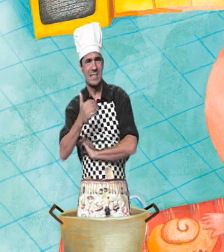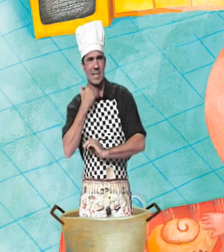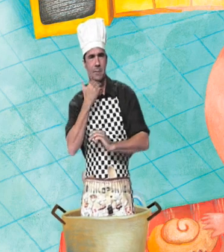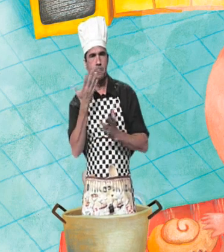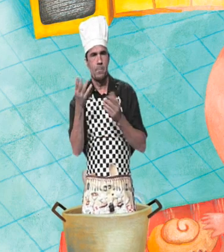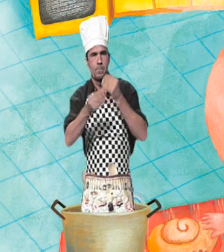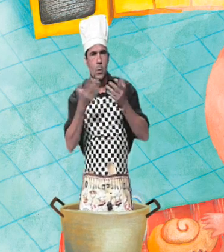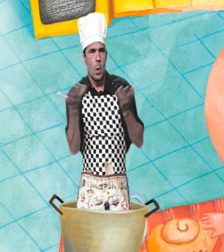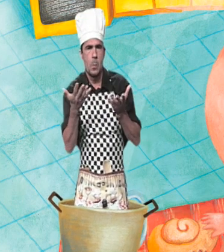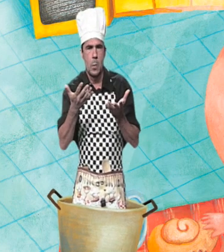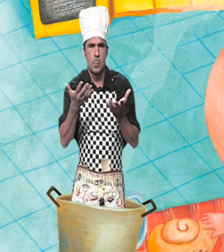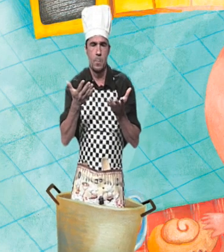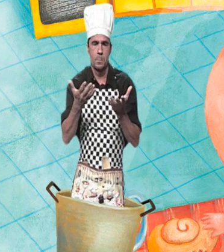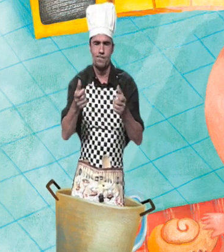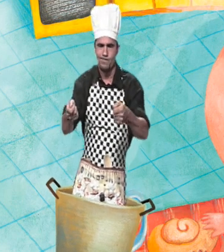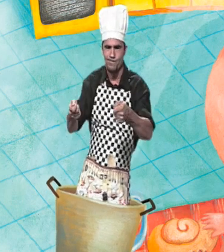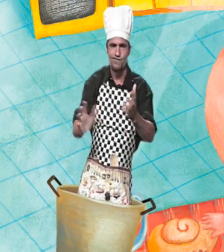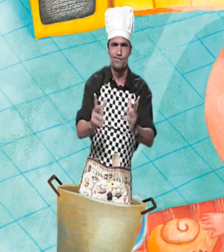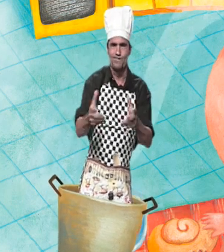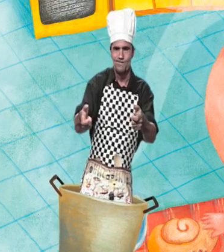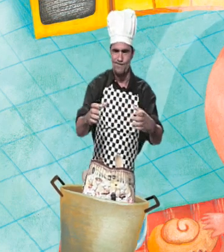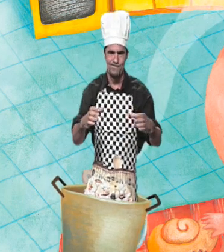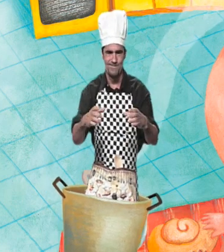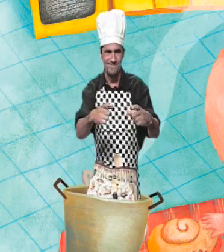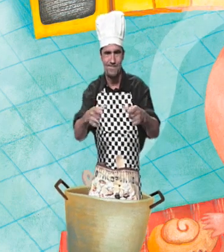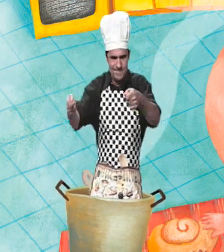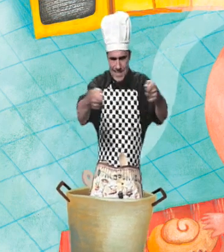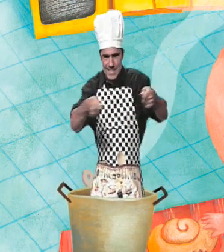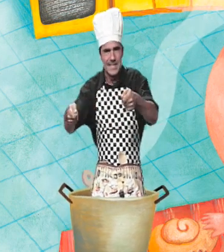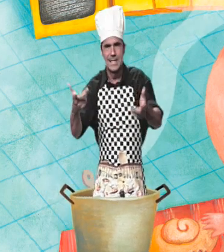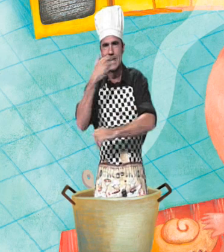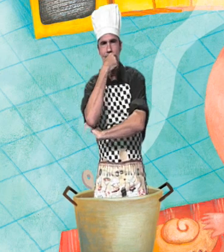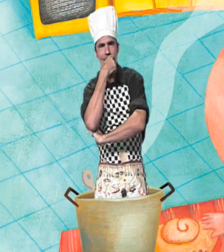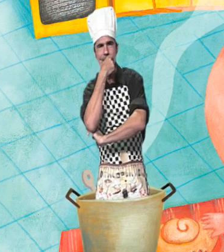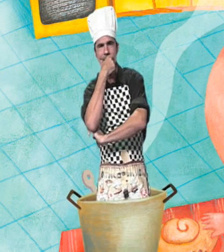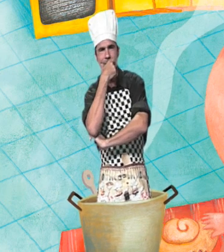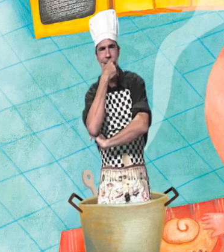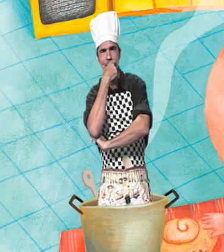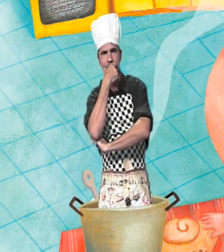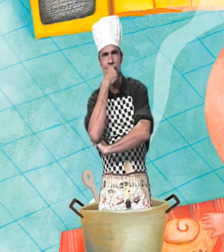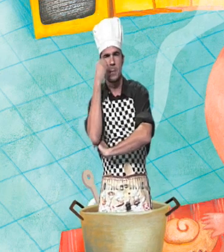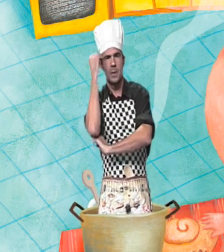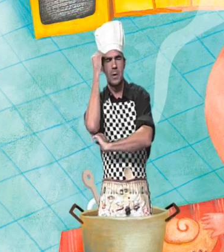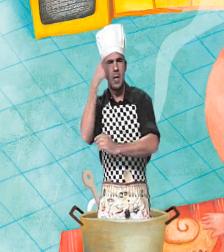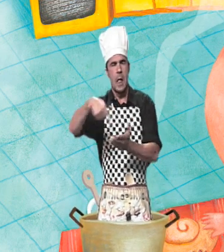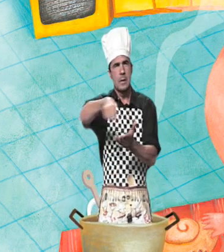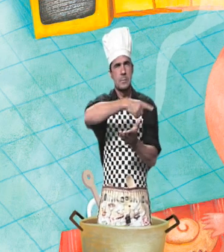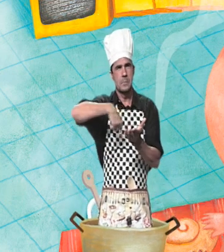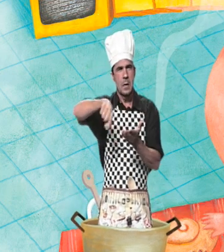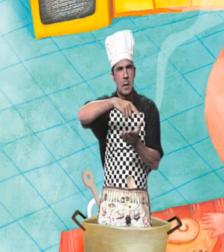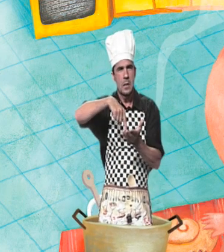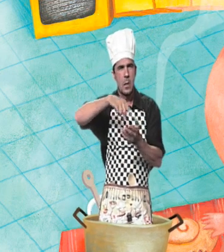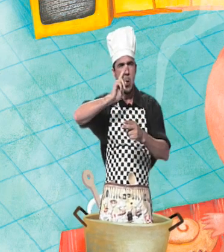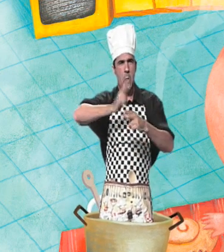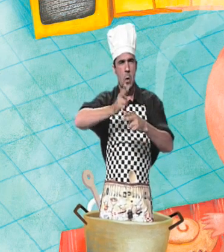Però ja sabia que no podia fer girar cap de les rodetes dels fogons. Llavors va pensar d'untar